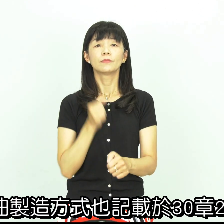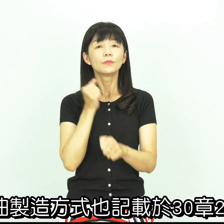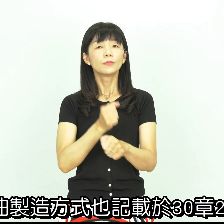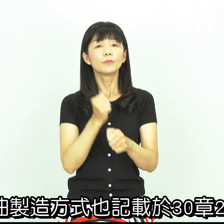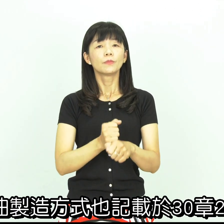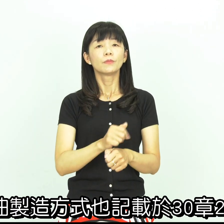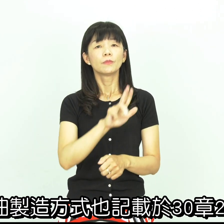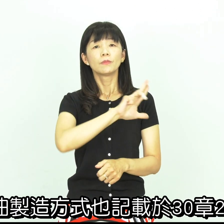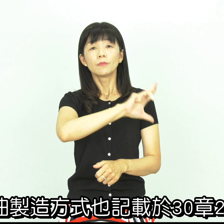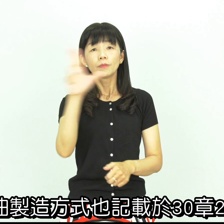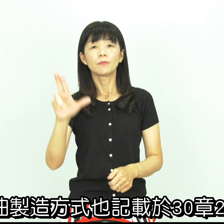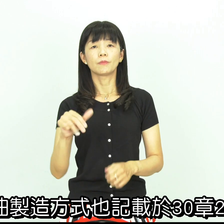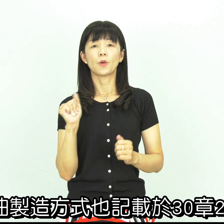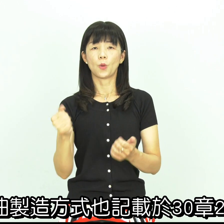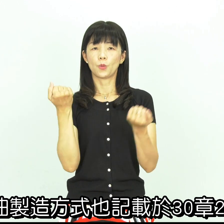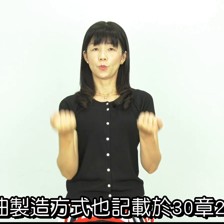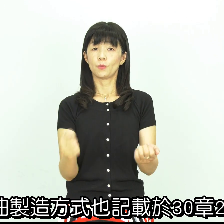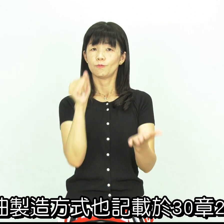式也记载于